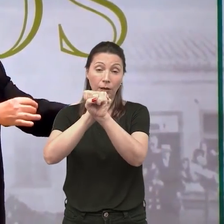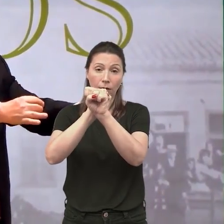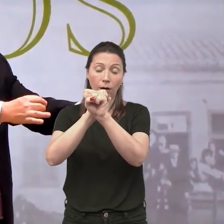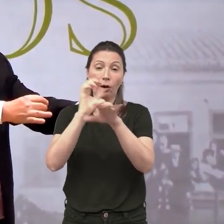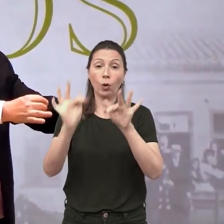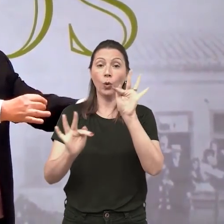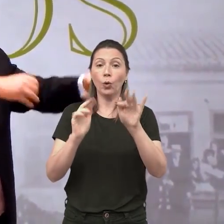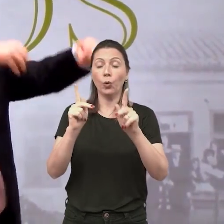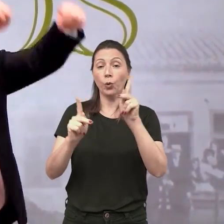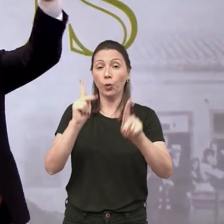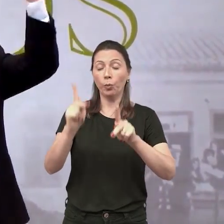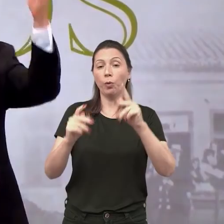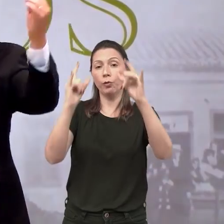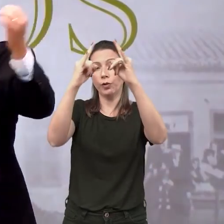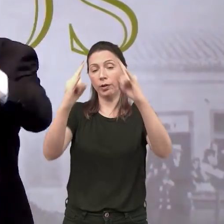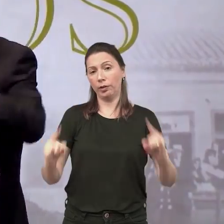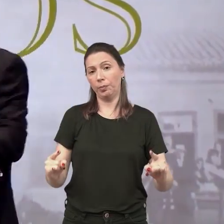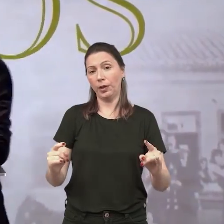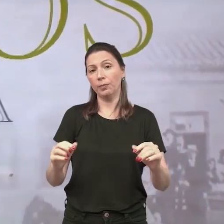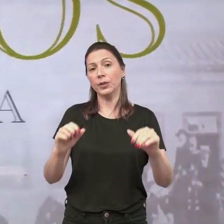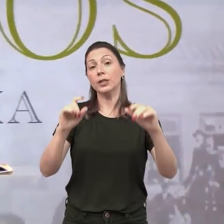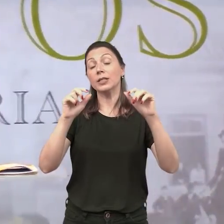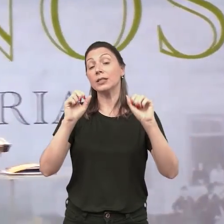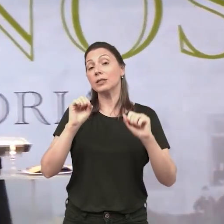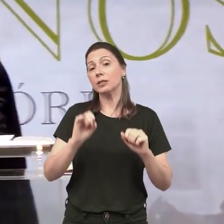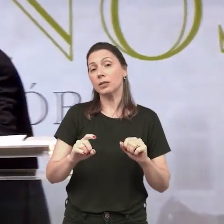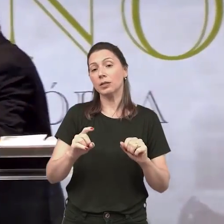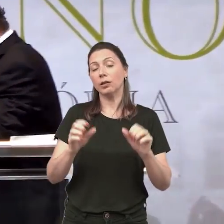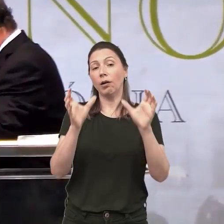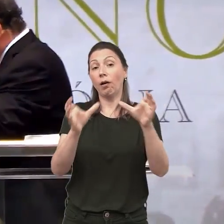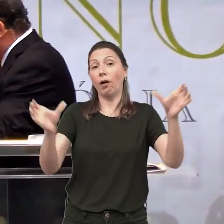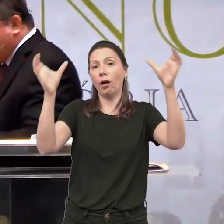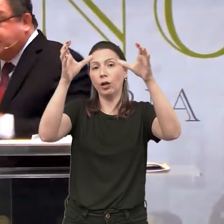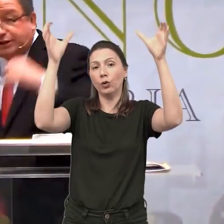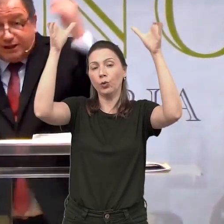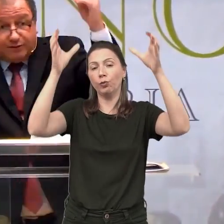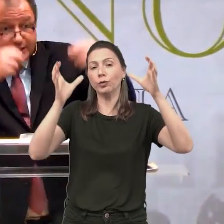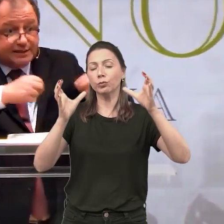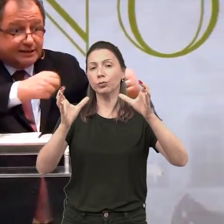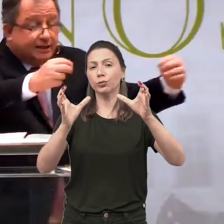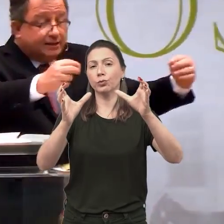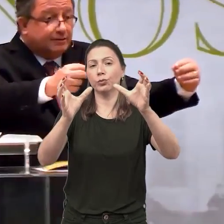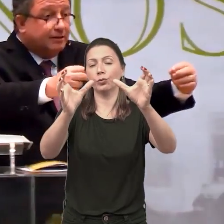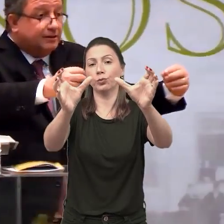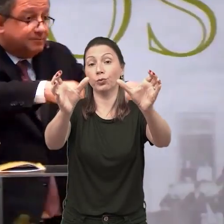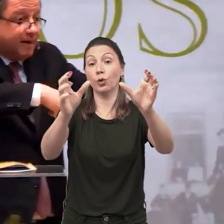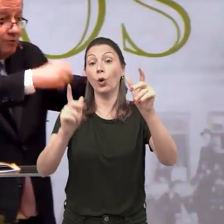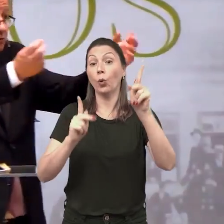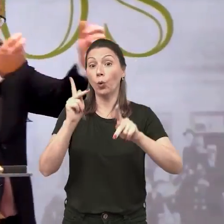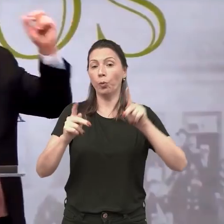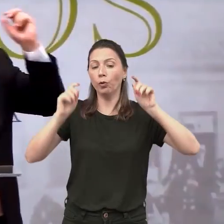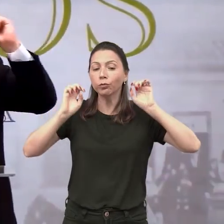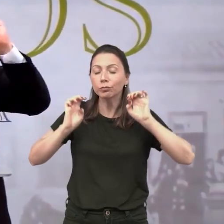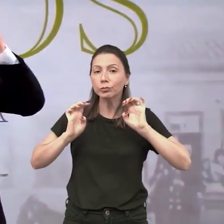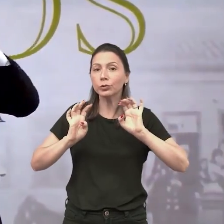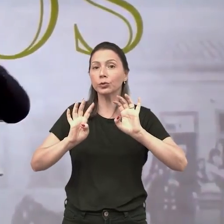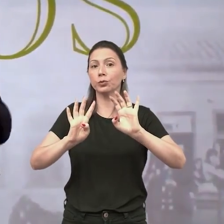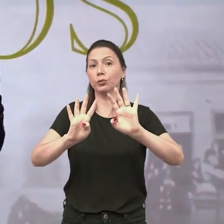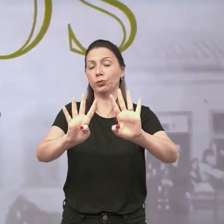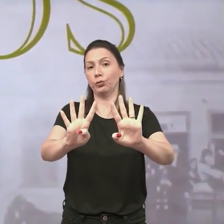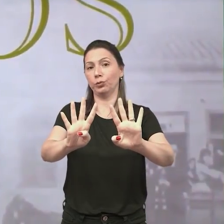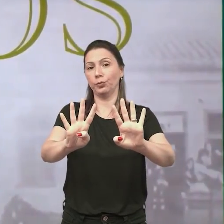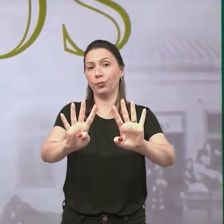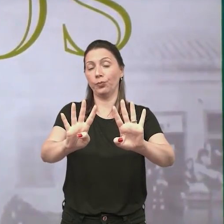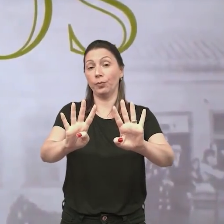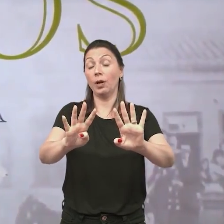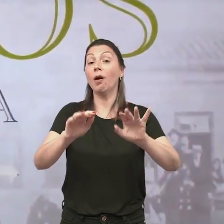acampa. Quando a nuvem se levantar, o povo levanta o quê? Acampamento. Eu vou dirigir vocês assim, nesse percurso.